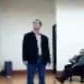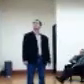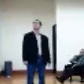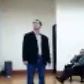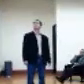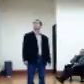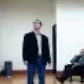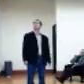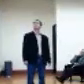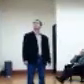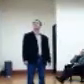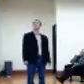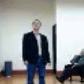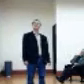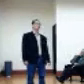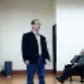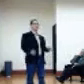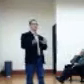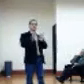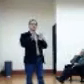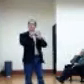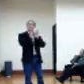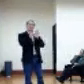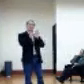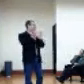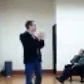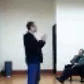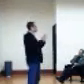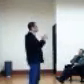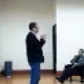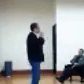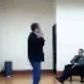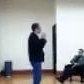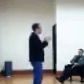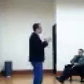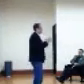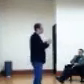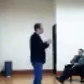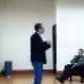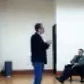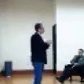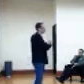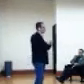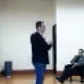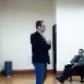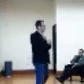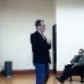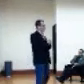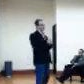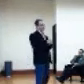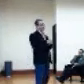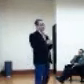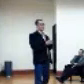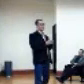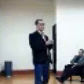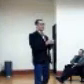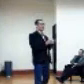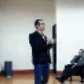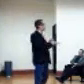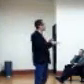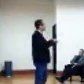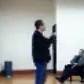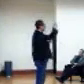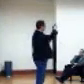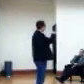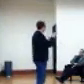vocablos técnicos de diseño gráfico. Y entonces a Sofi le tocaba y se pone su grupo de compañeros, de los contrarios acá y todo su grupo de compañeros acá. Y Sofi